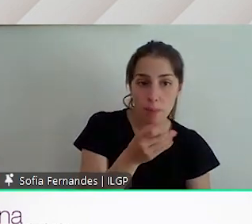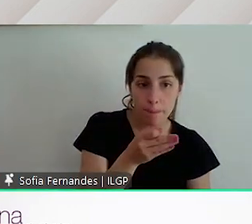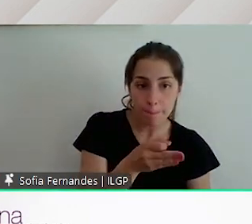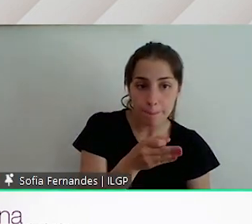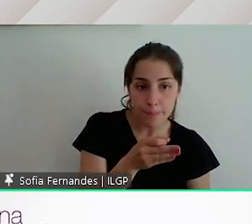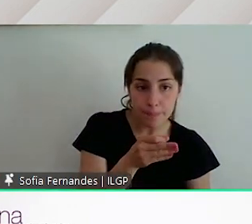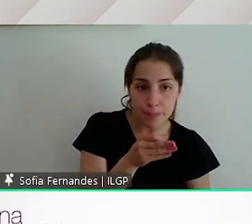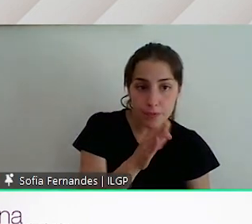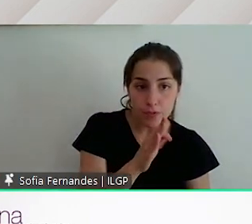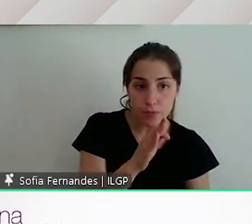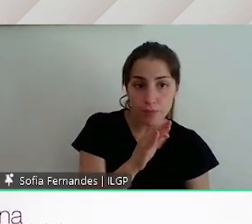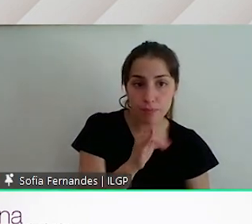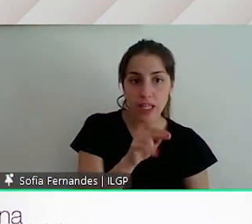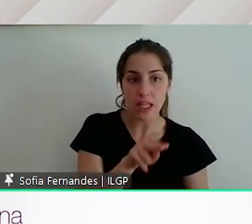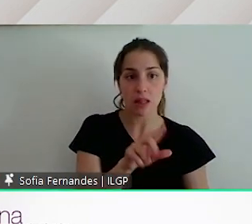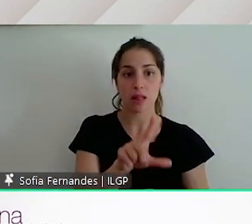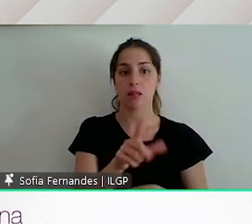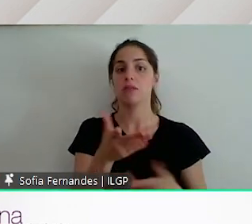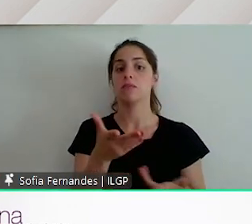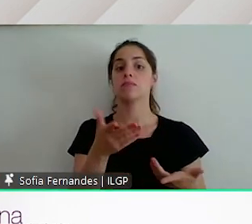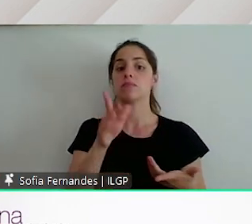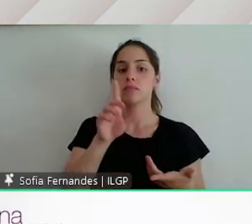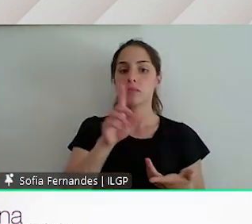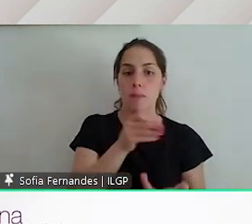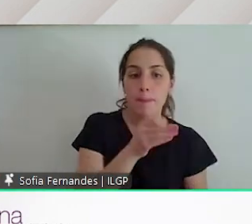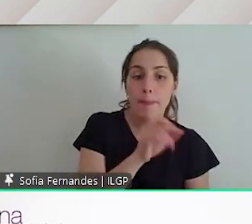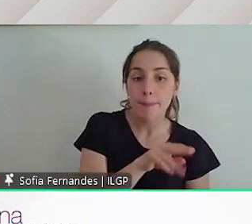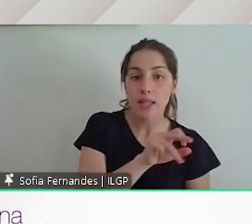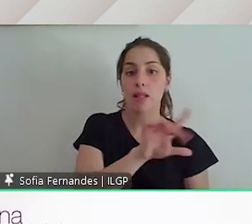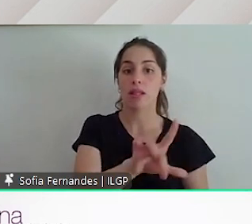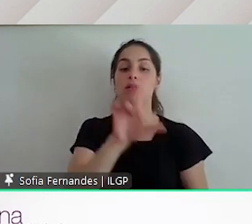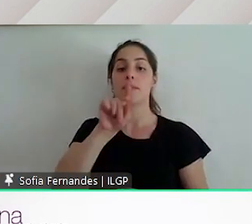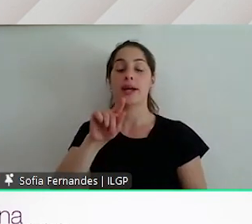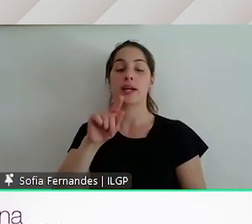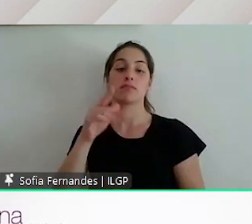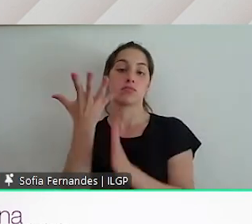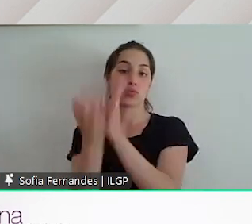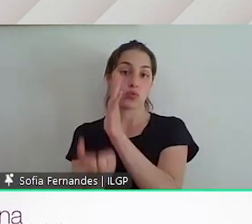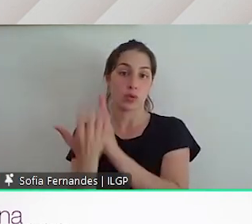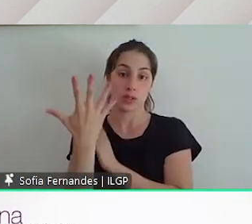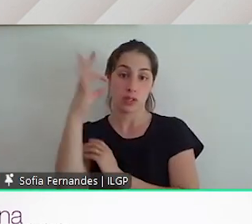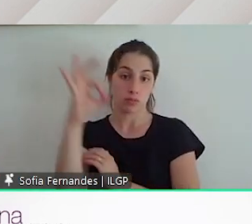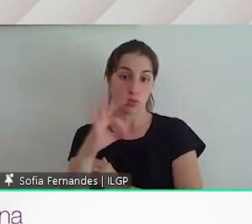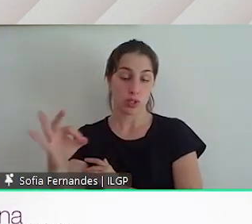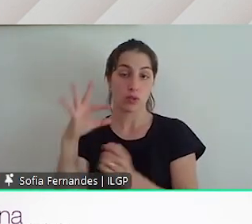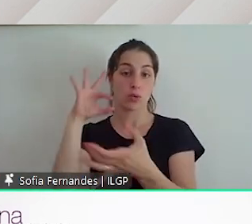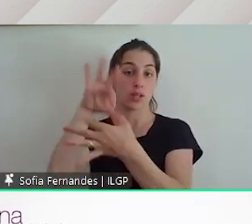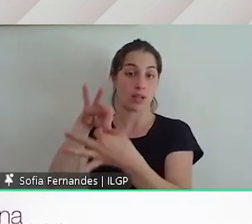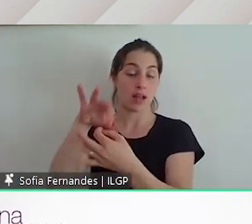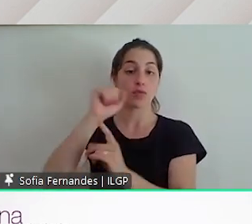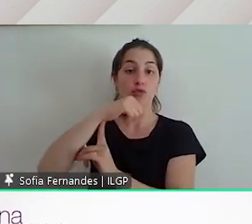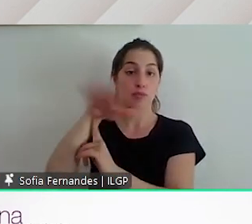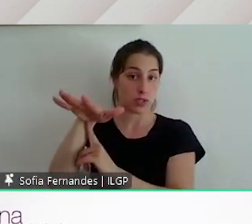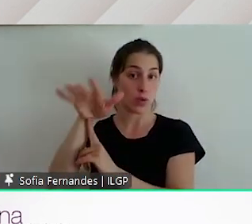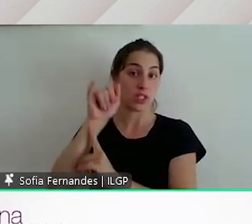Princípios Fundamentais da Administração Pública, o desconto de 5% em oferta formativa do